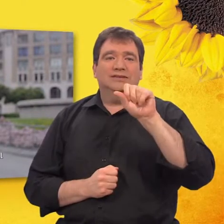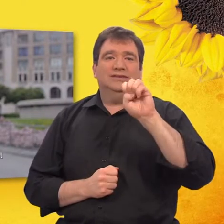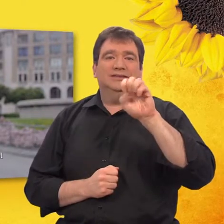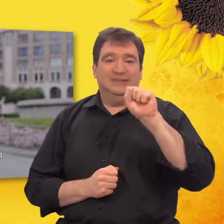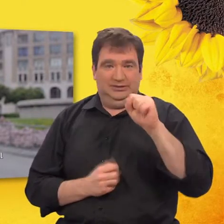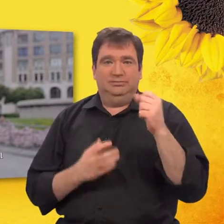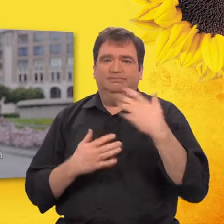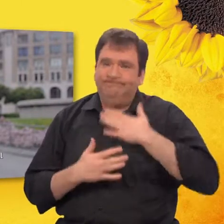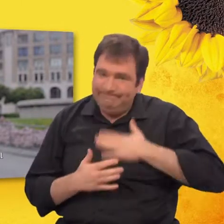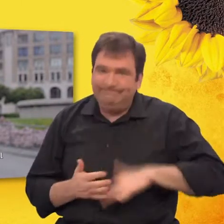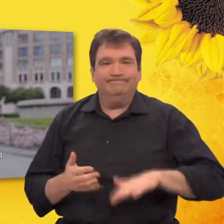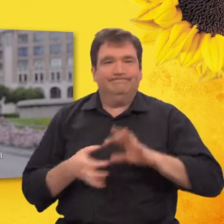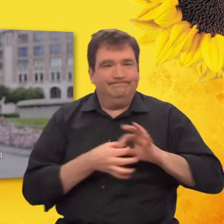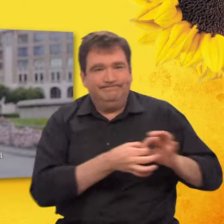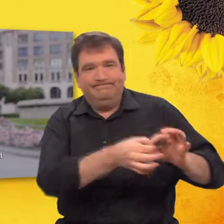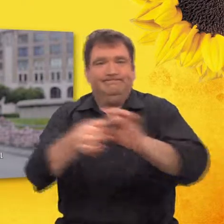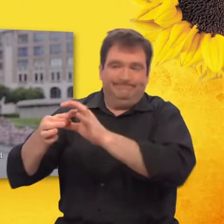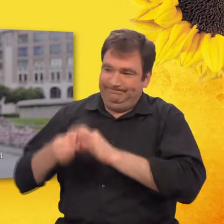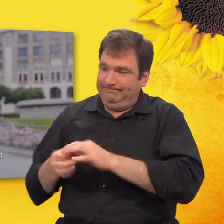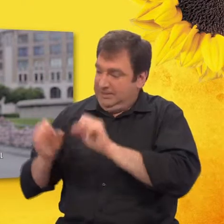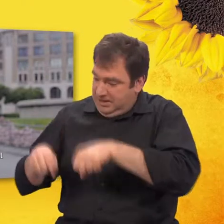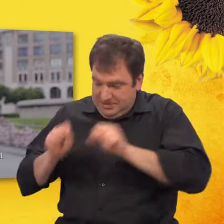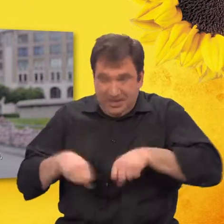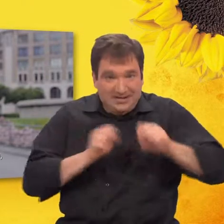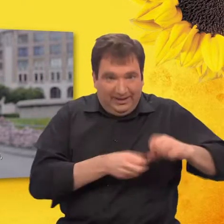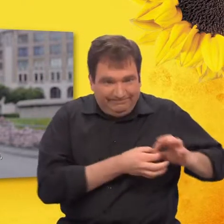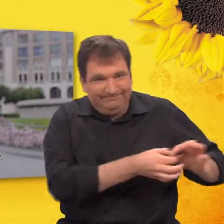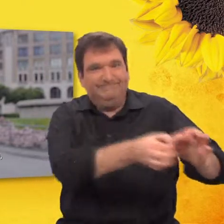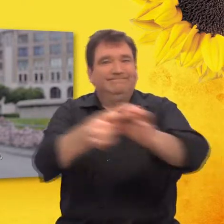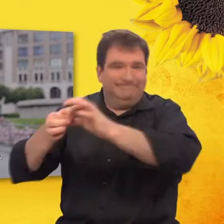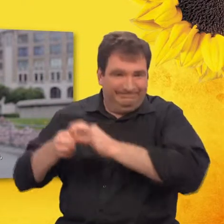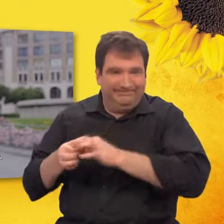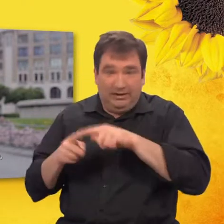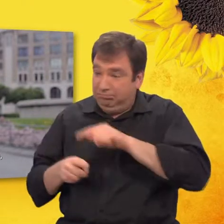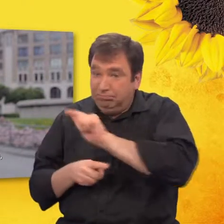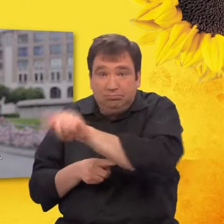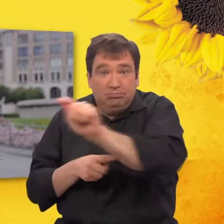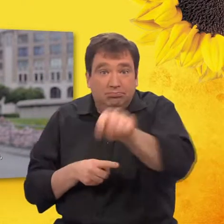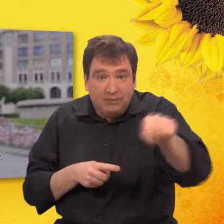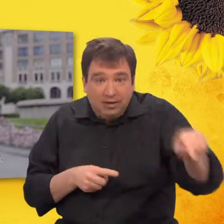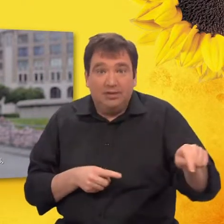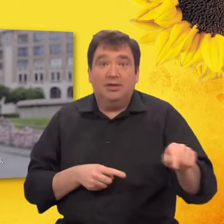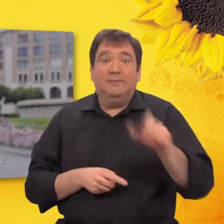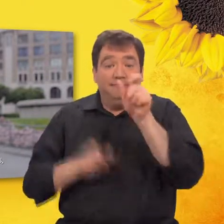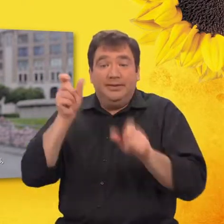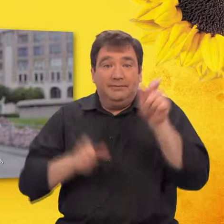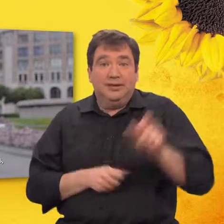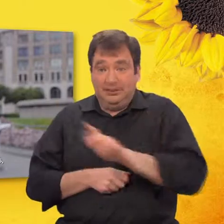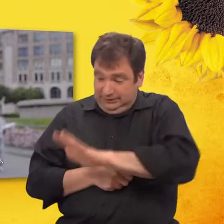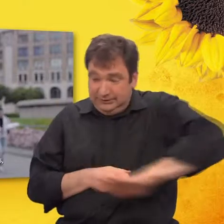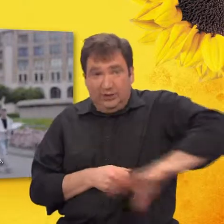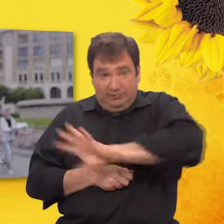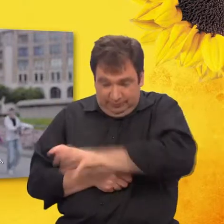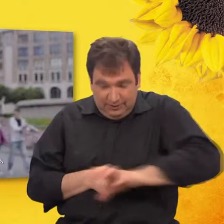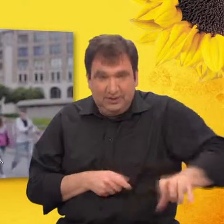Ulysses pretende, de alguna forma, capitalizar el potencial que tienen muchos países del sur, y mucha, perdón, más que los